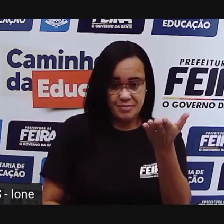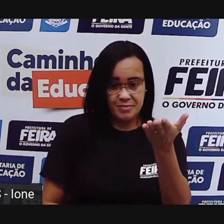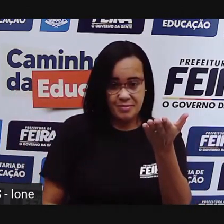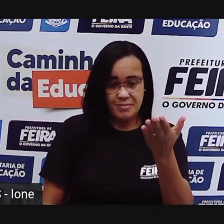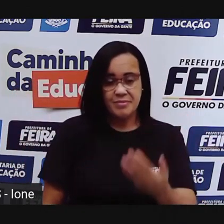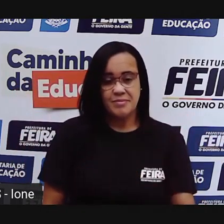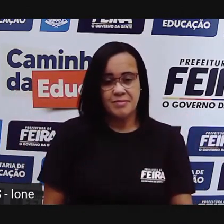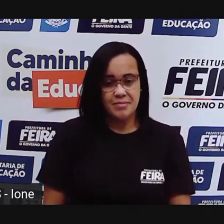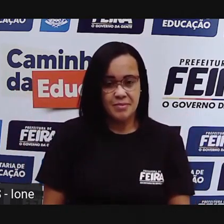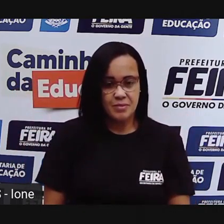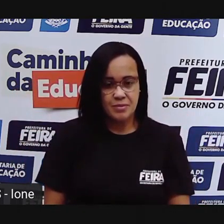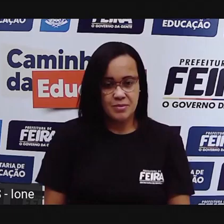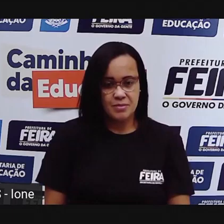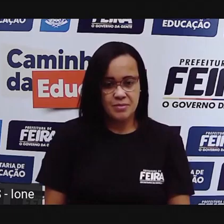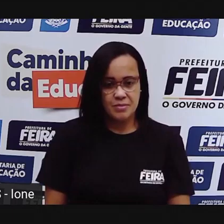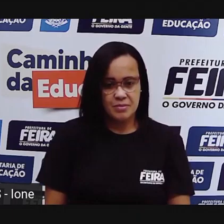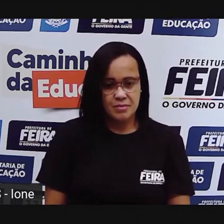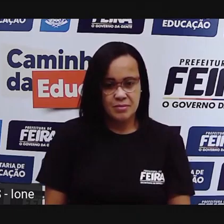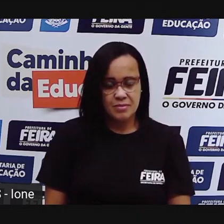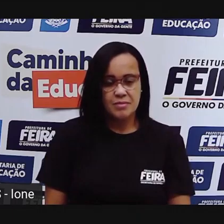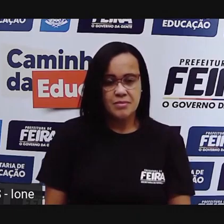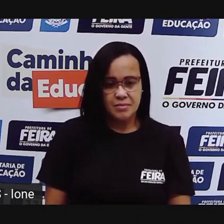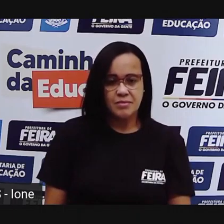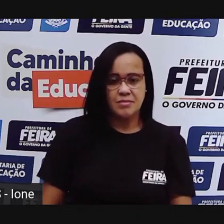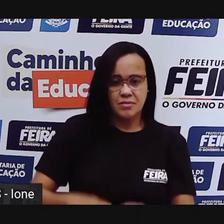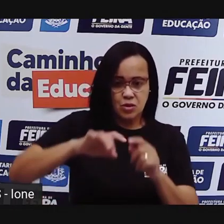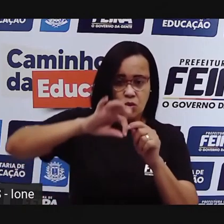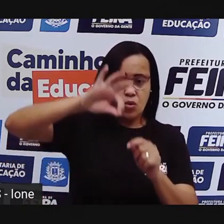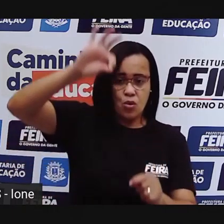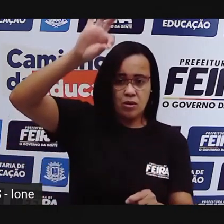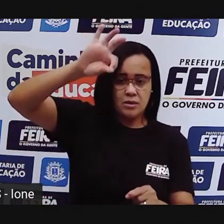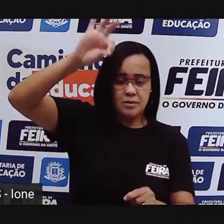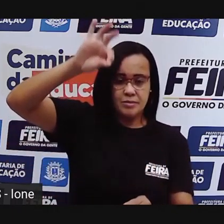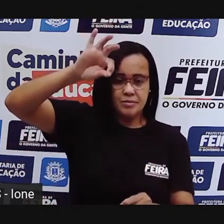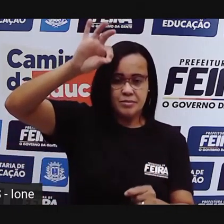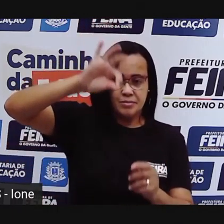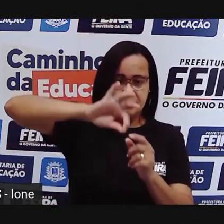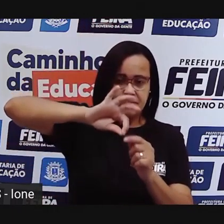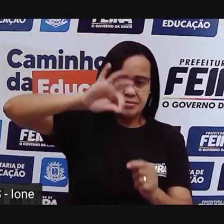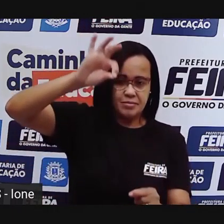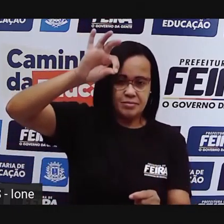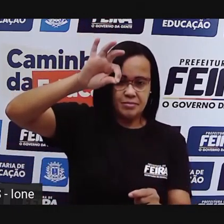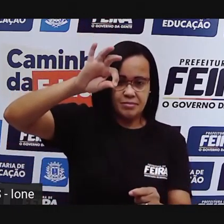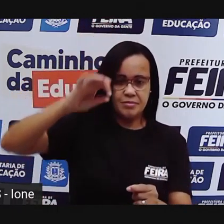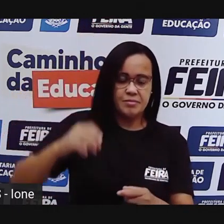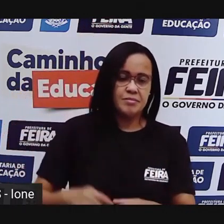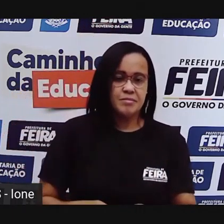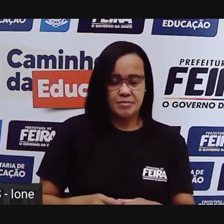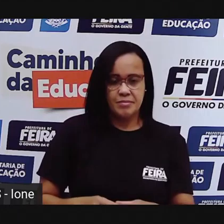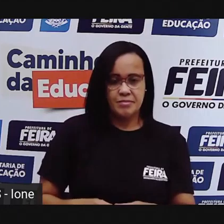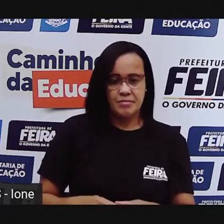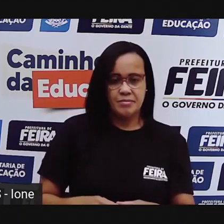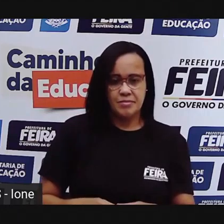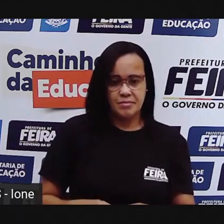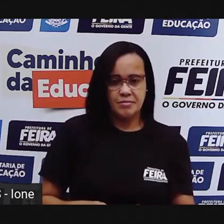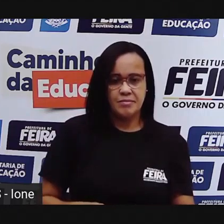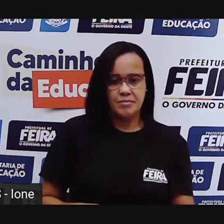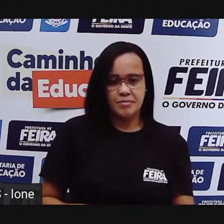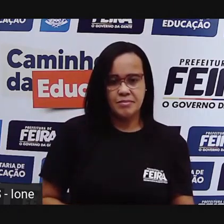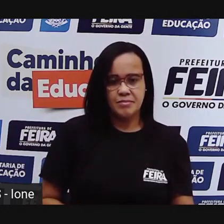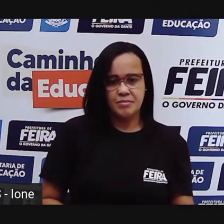ficou. Afixou. O cordão vai para um lado e as tiras de crepom vão para o outro